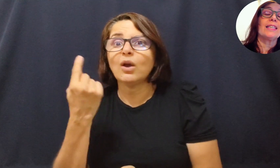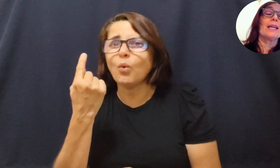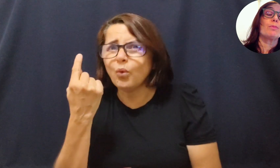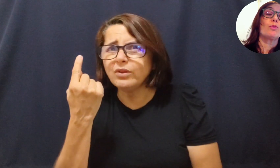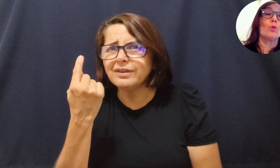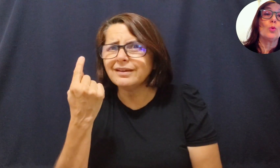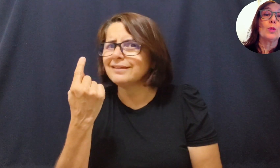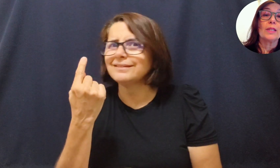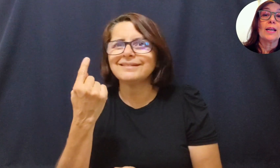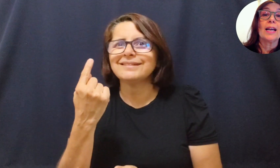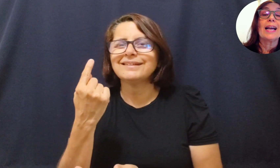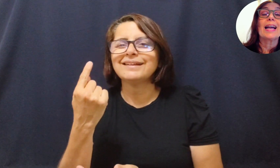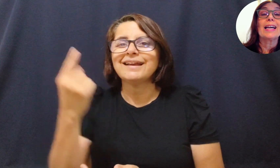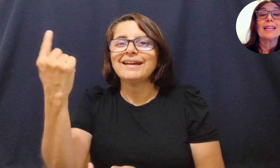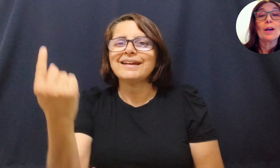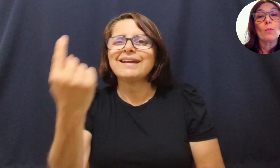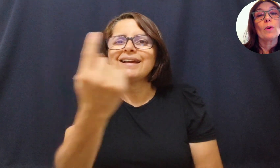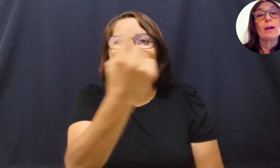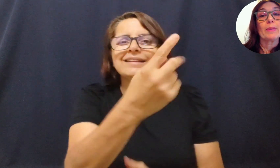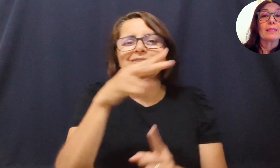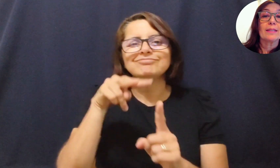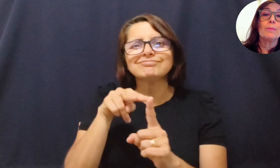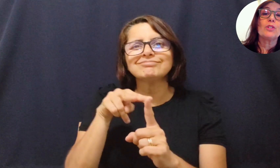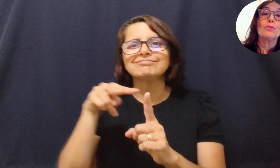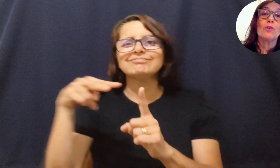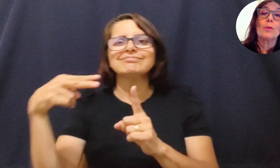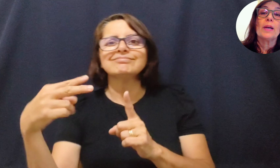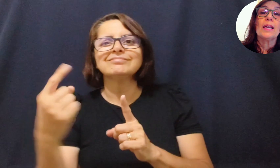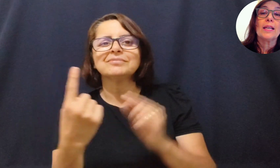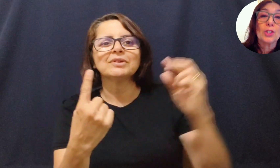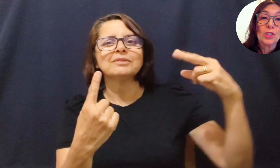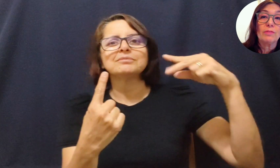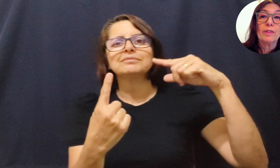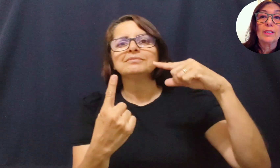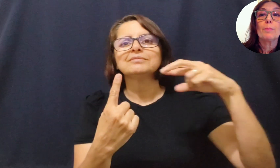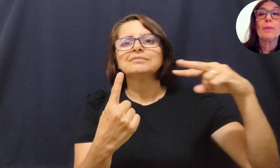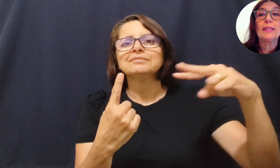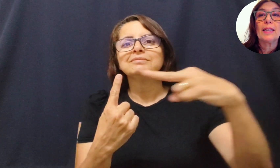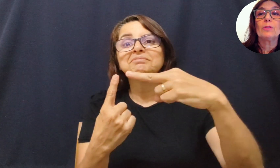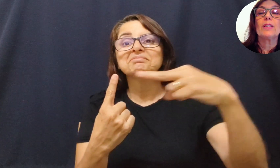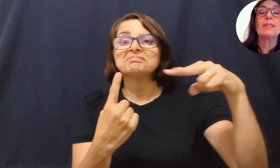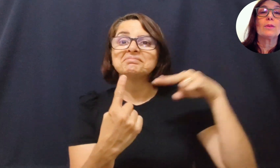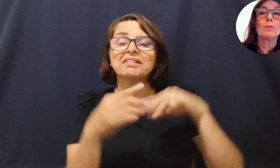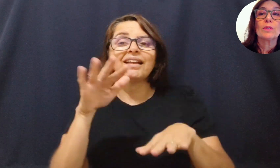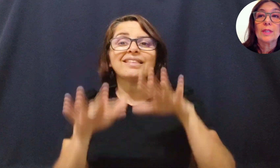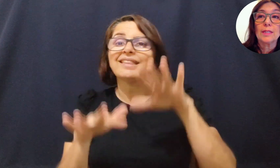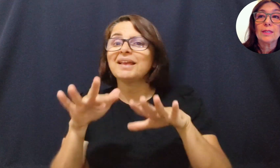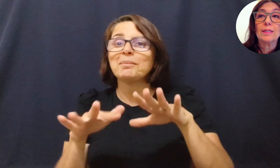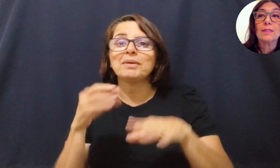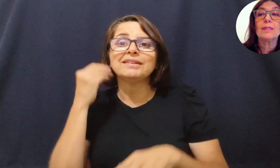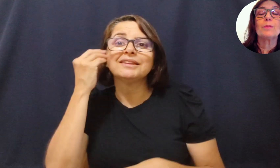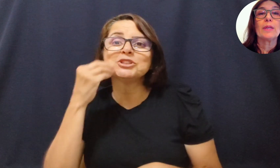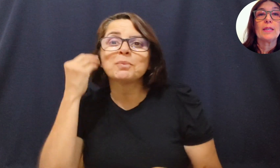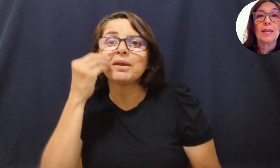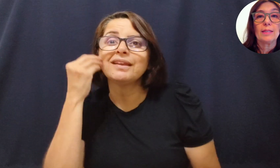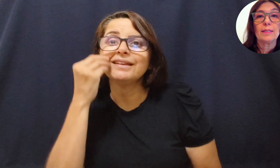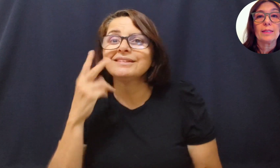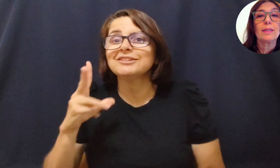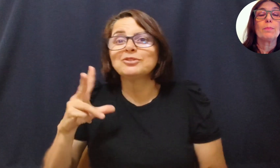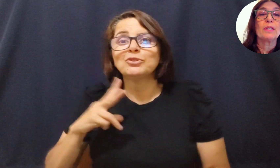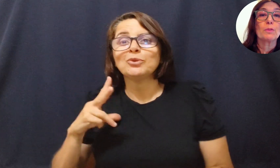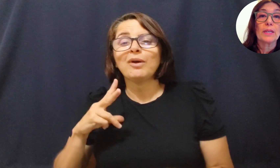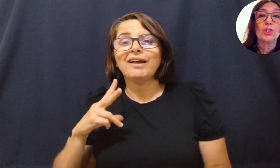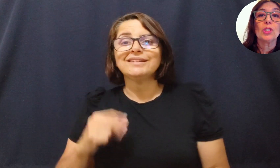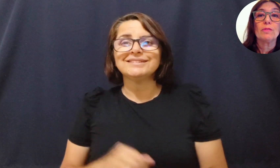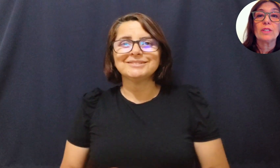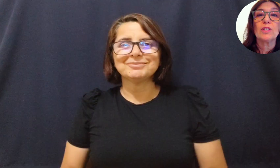verdade ser absoluta, cada um a percebe de forma relativa, dependendo das circunstâncias, experiências